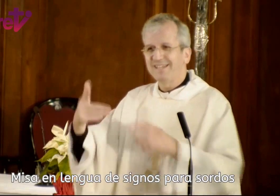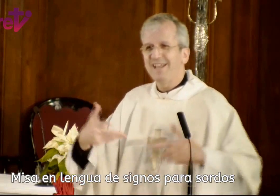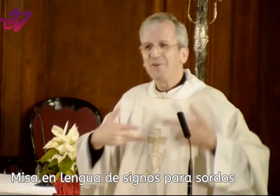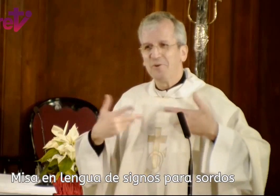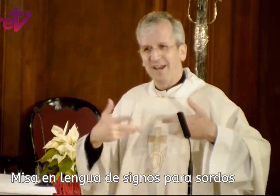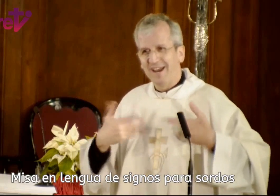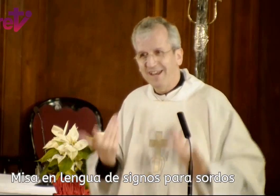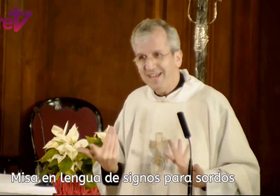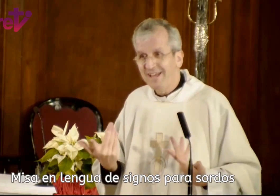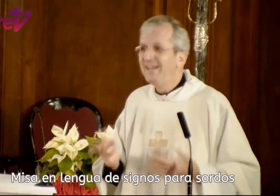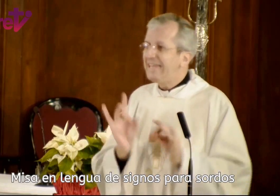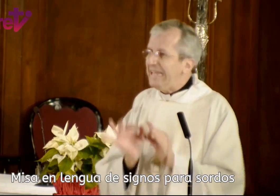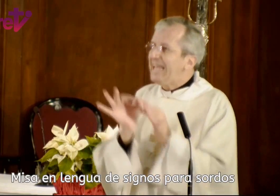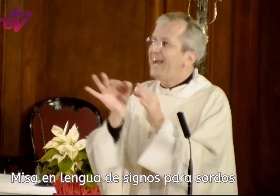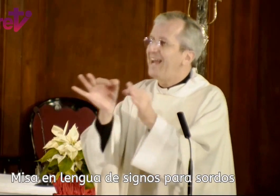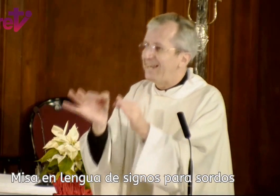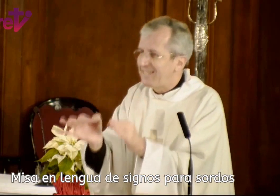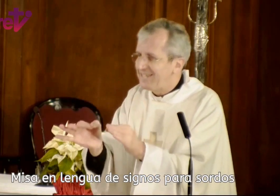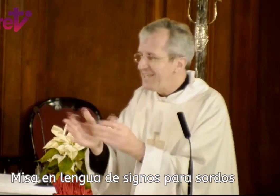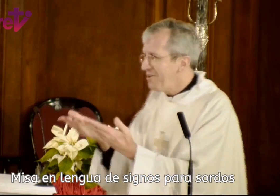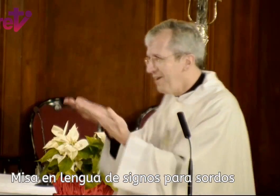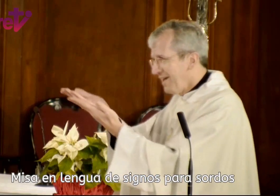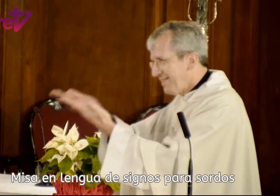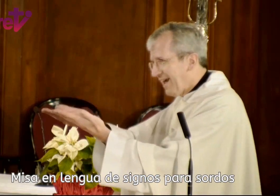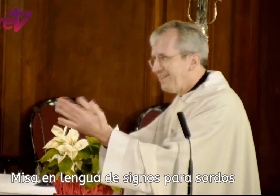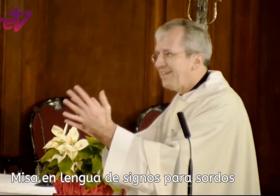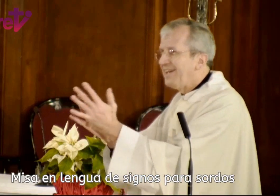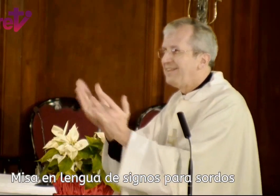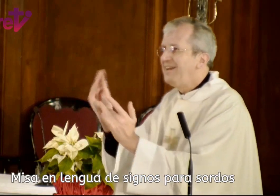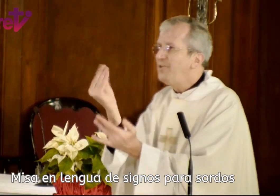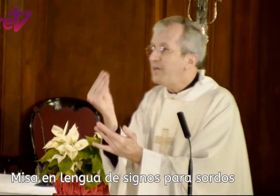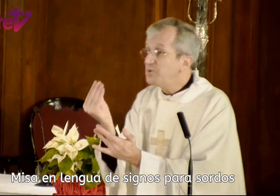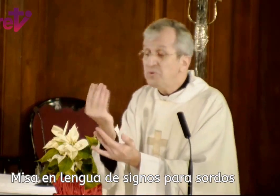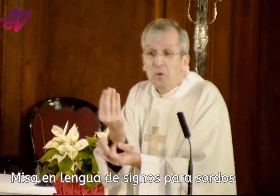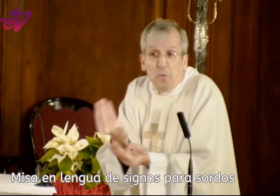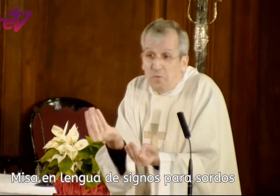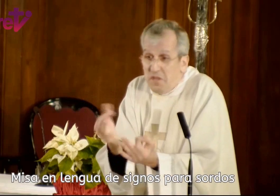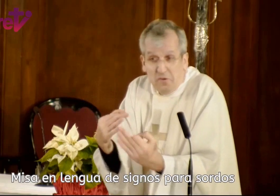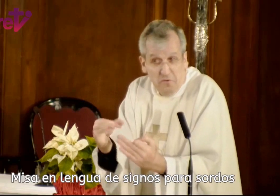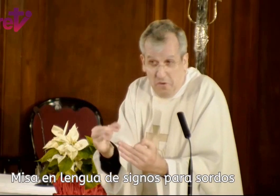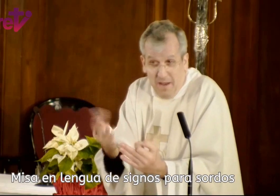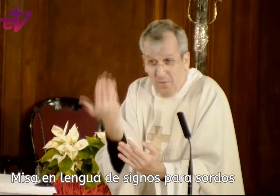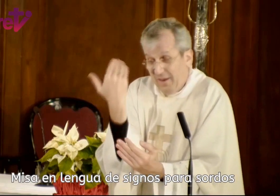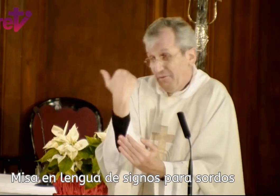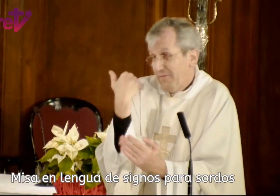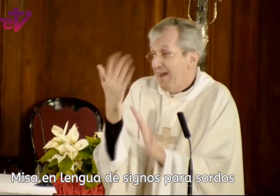estrella con gran alegría y llegan hasta el sitio delante del niño Jesús, un niño normal, igual que el otro día